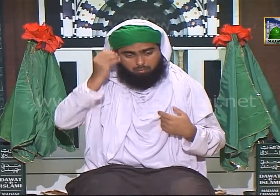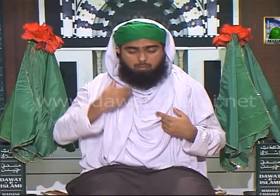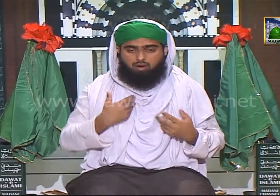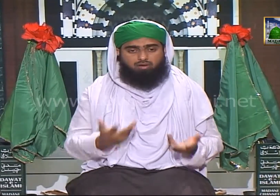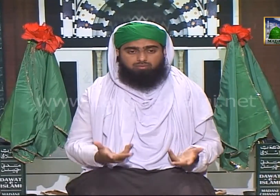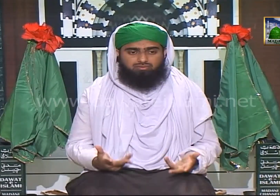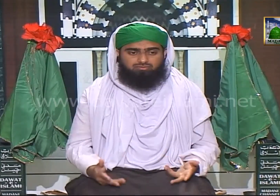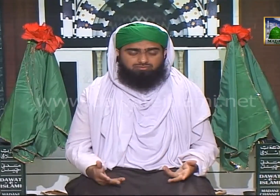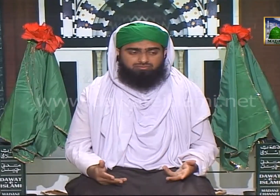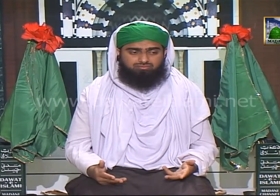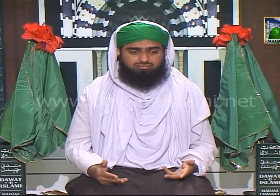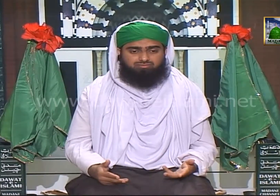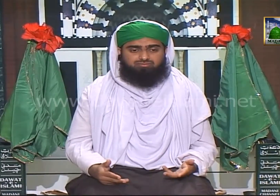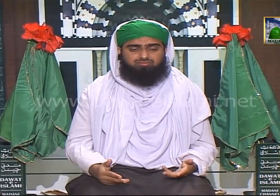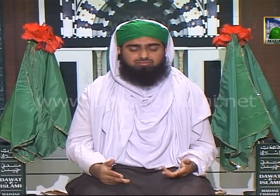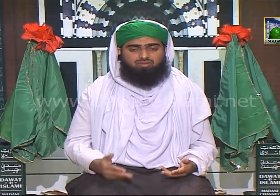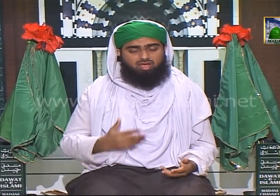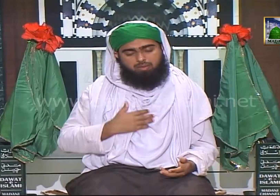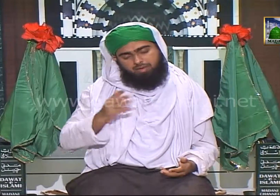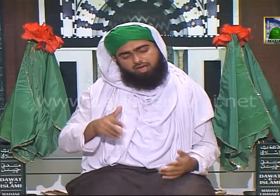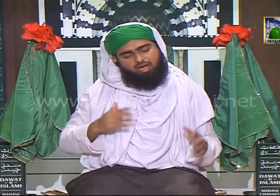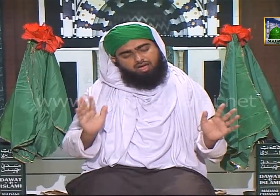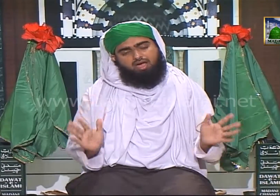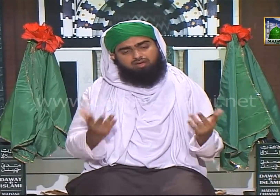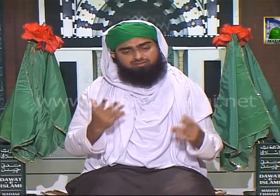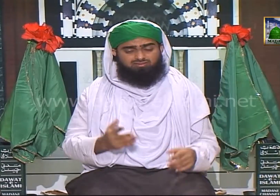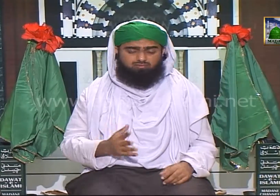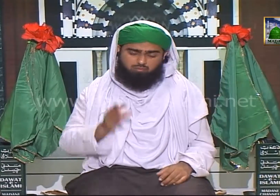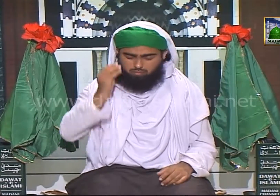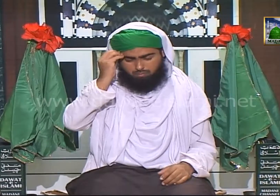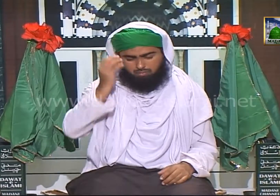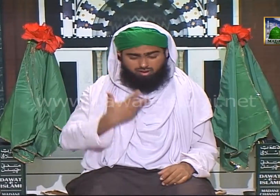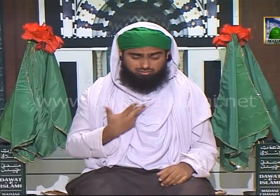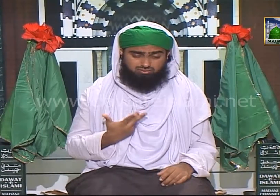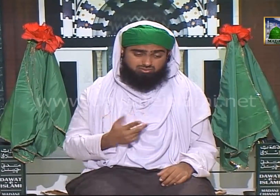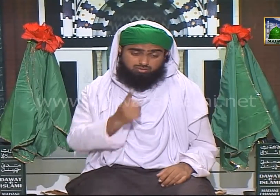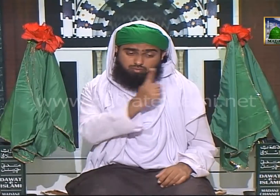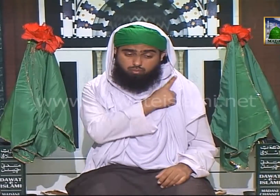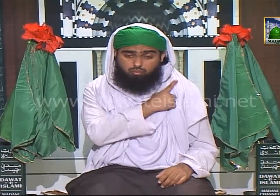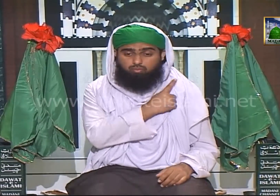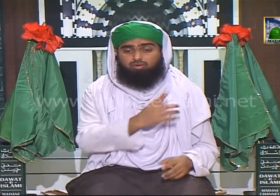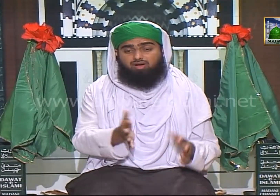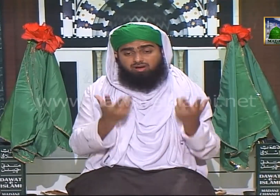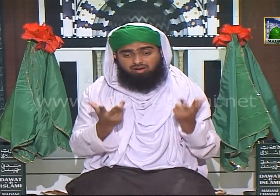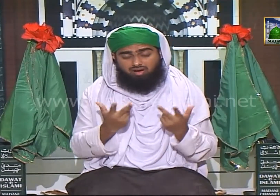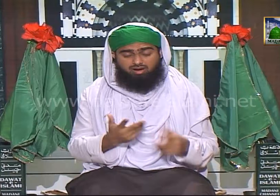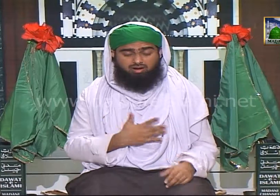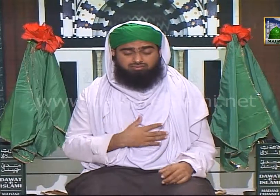हो तो कोई ना करे, पता नहीं होता। मसलन वो कहेगा कि यार पता नहीं कि मेरा कौन सा गुनाह हो गया है, मेरी कौन सी खता हो गई है कि जो